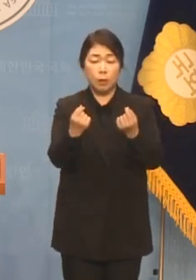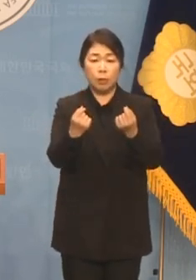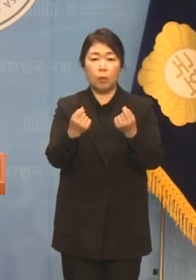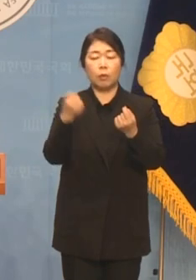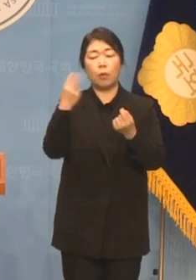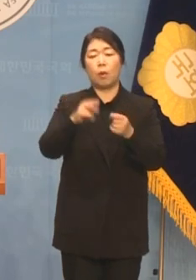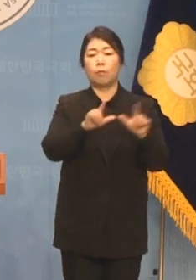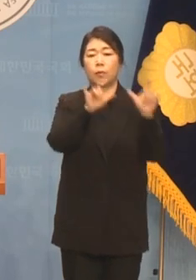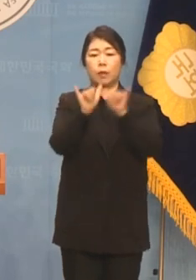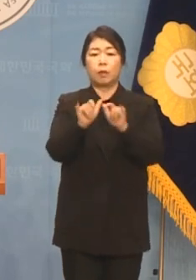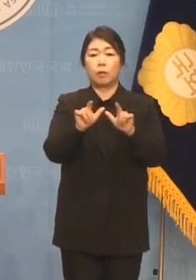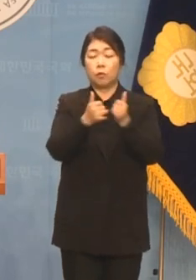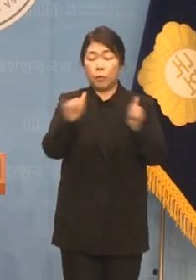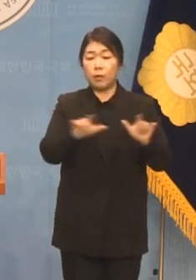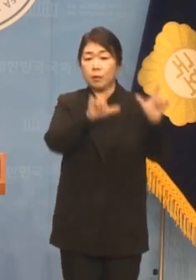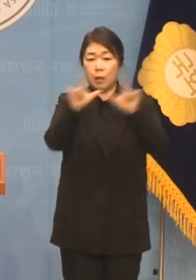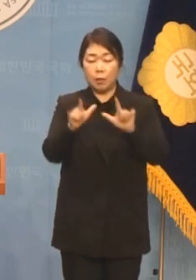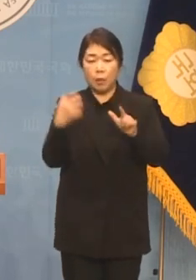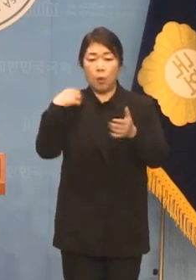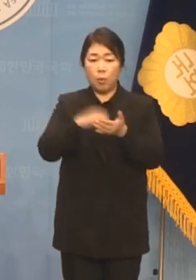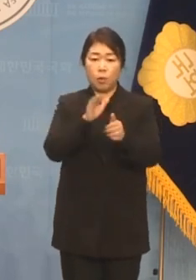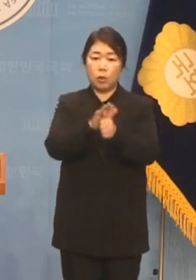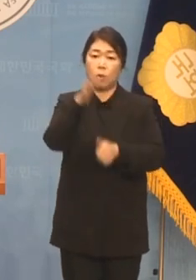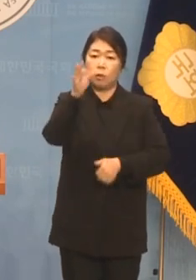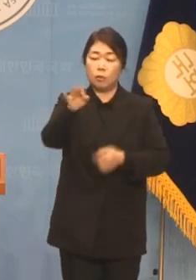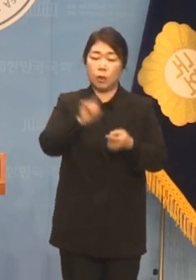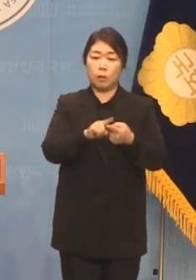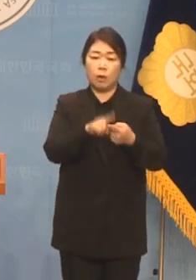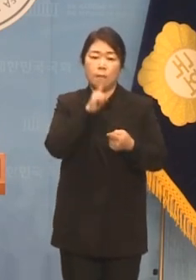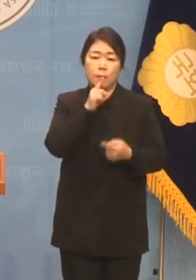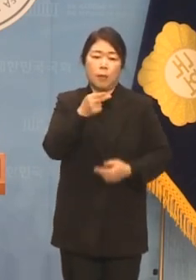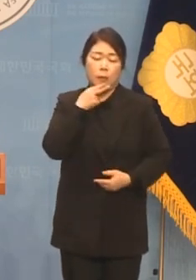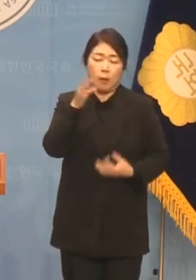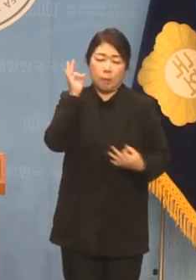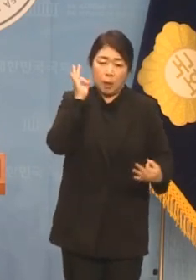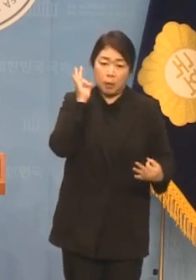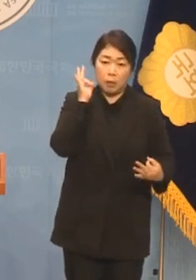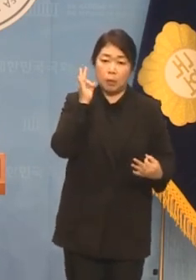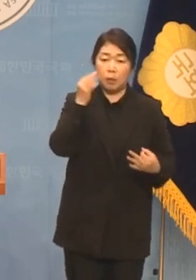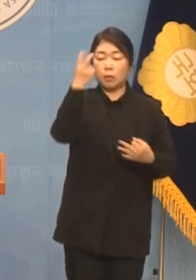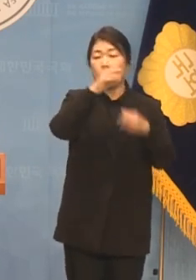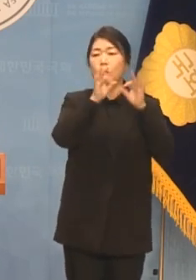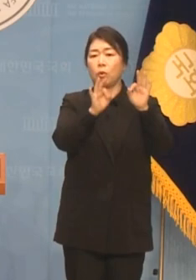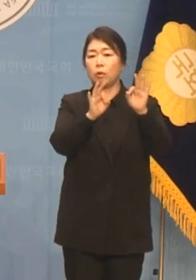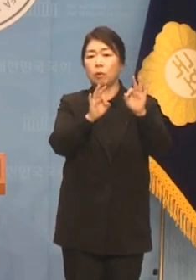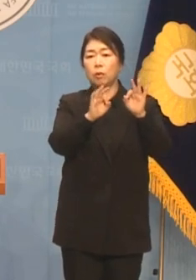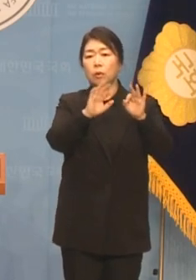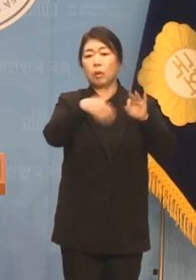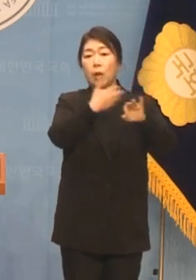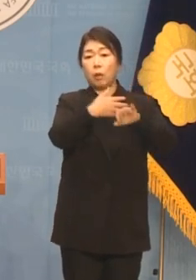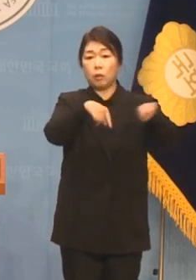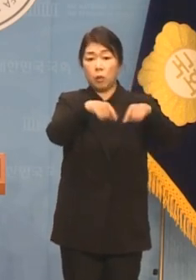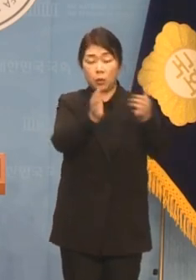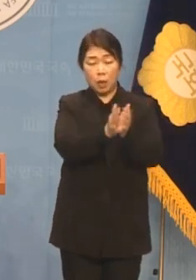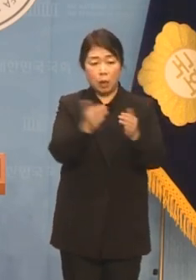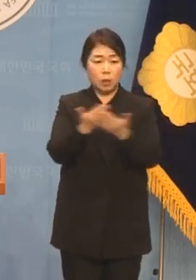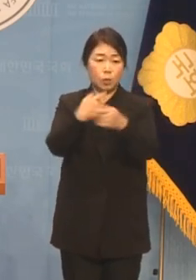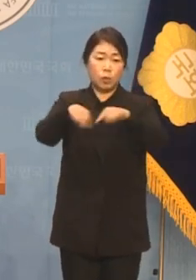민생회복 지원금 제한에 입도 뻥긋하지 않고 지켜보고 있는 자칭 개혁정당 그리고